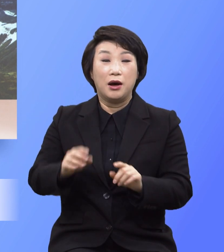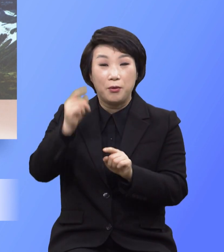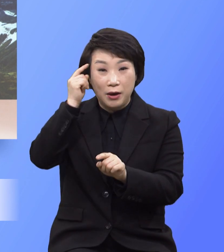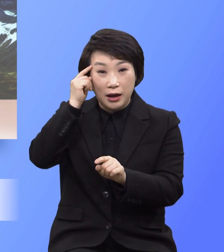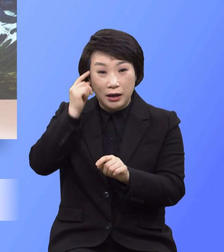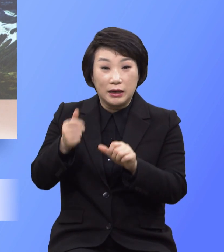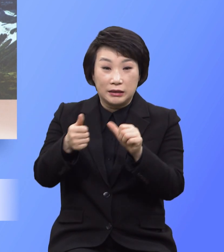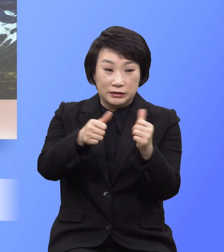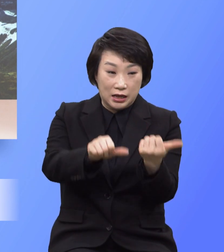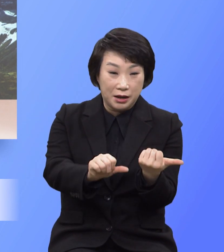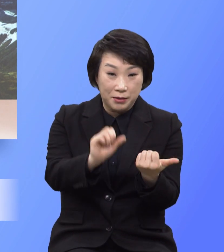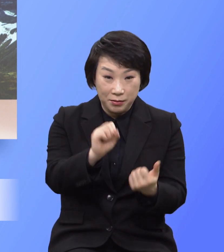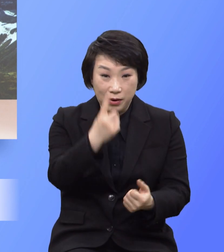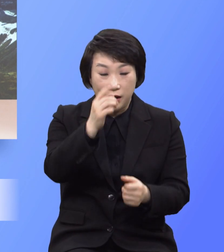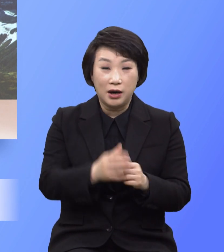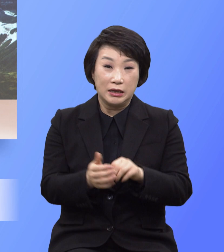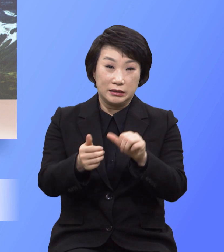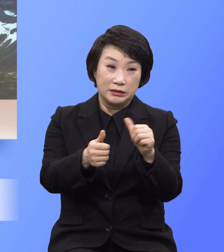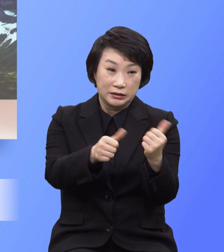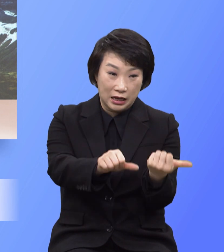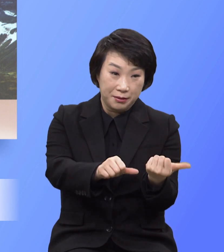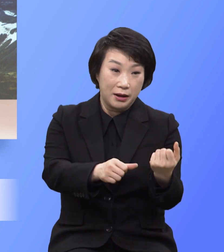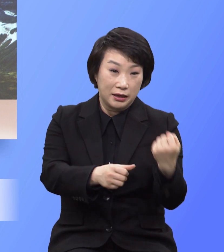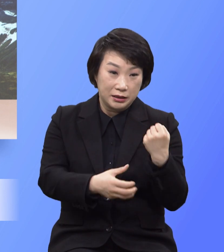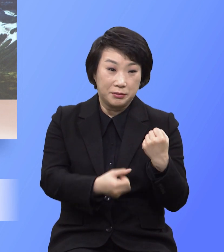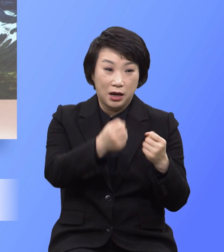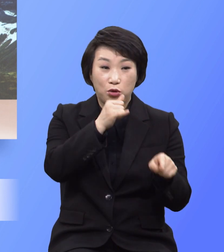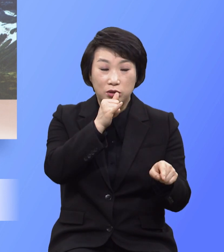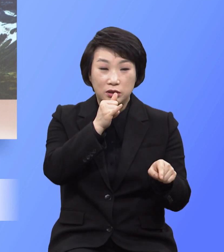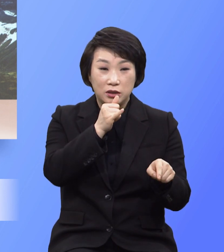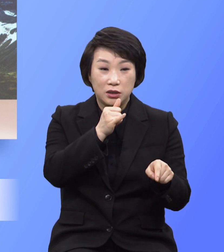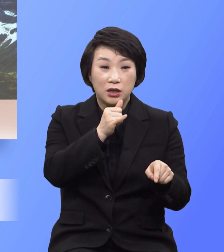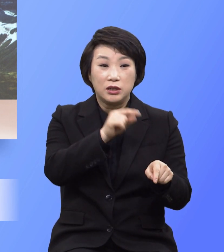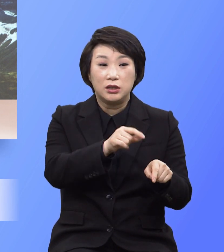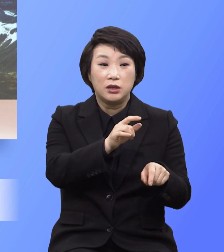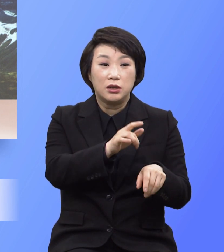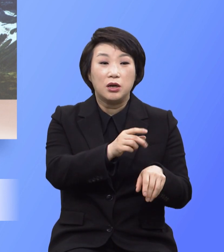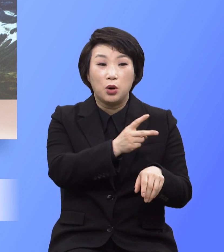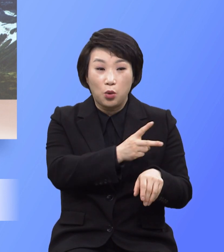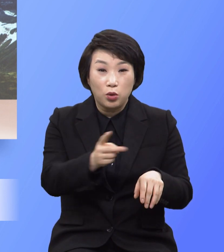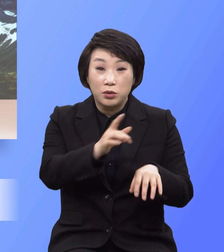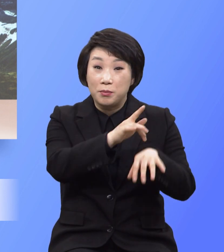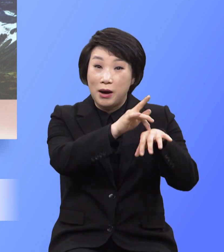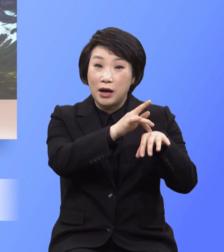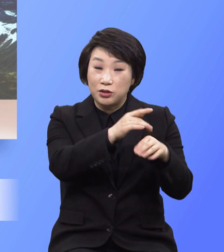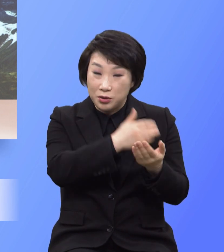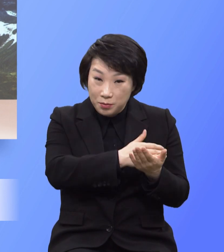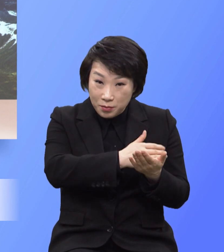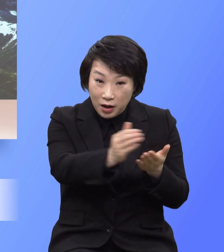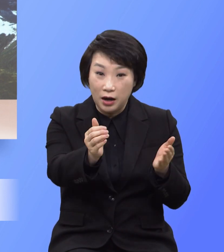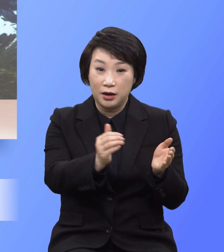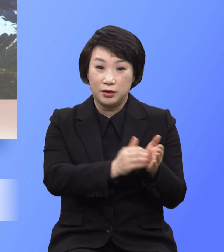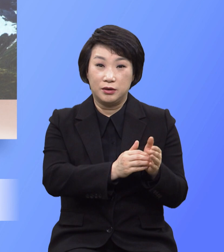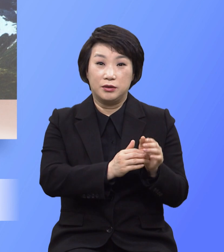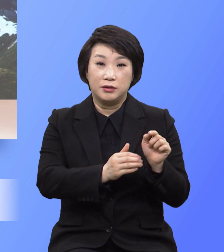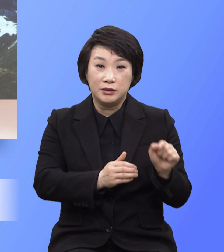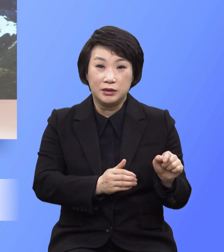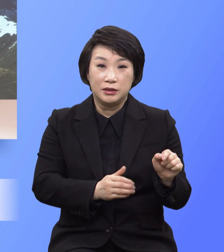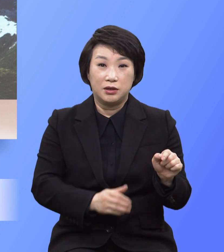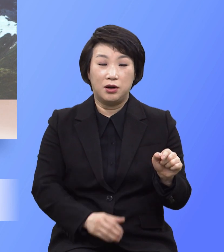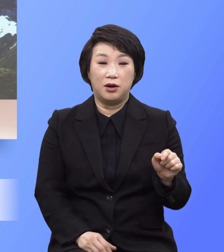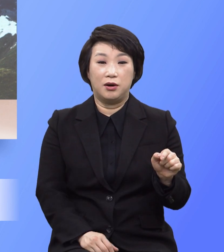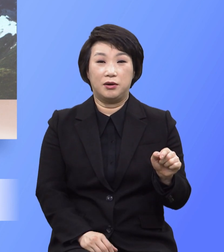속하심은 사망으로 말미암아 사망의 세력을 잡은 자 곧